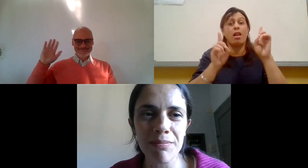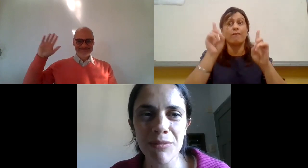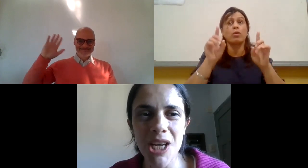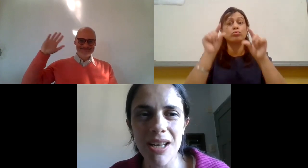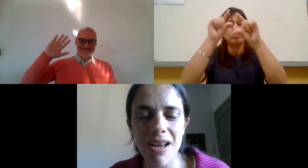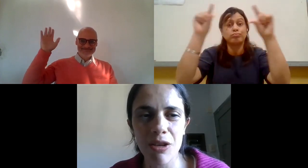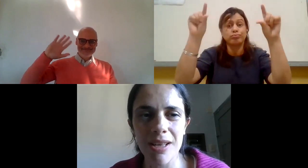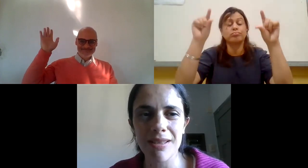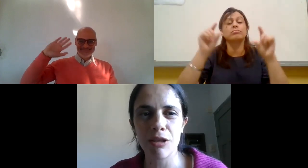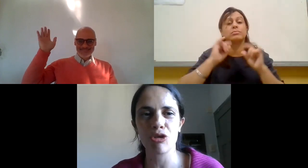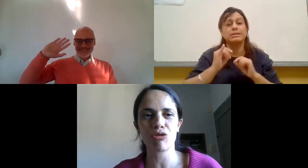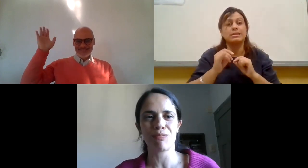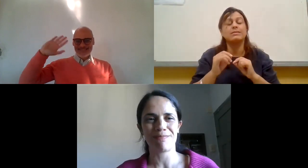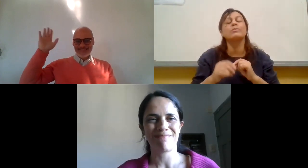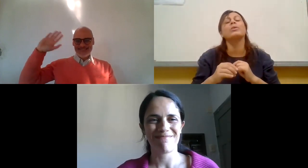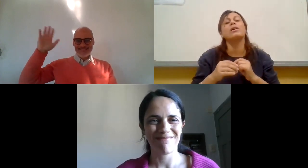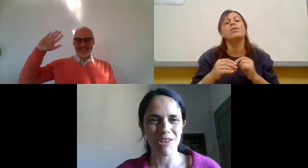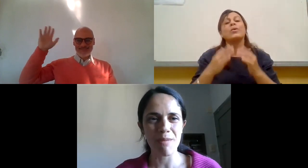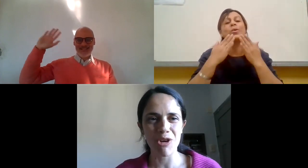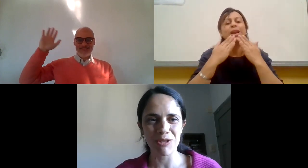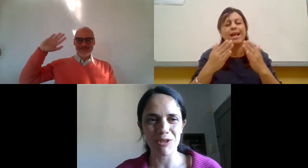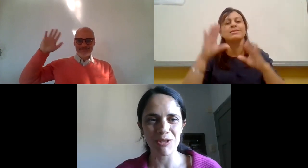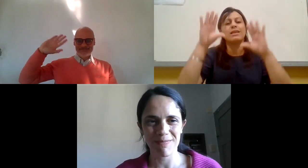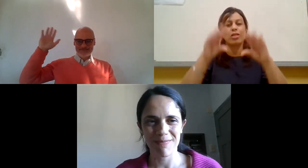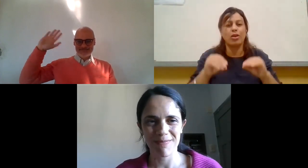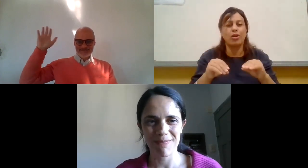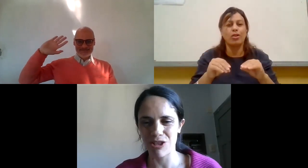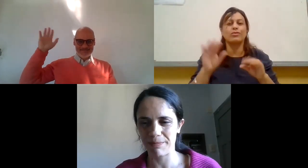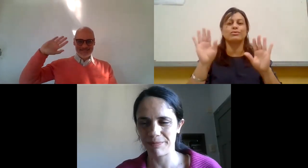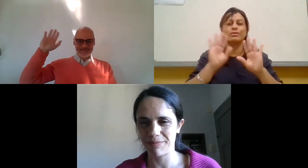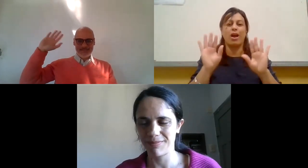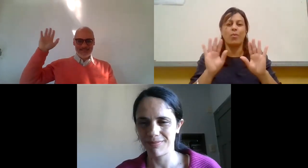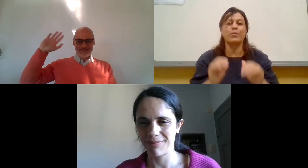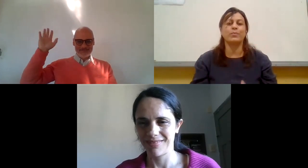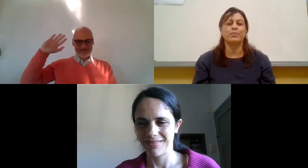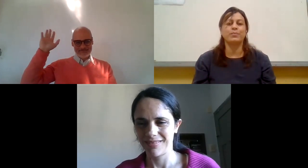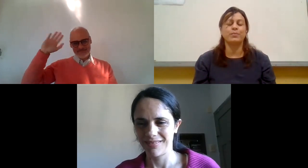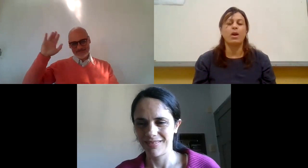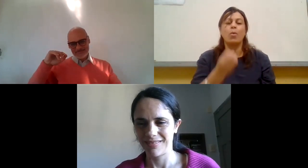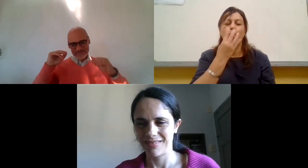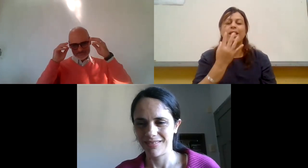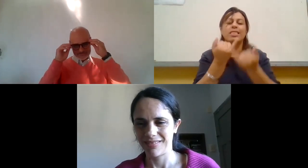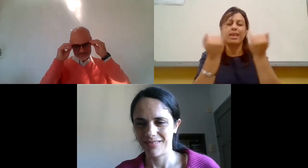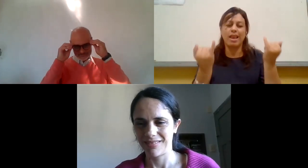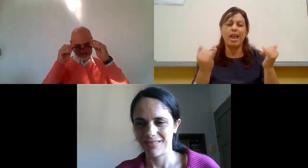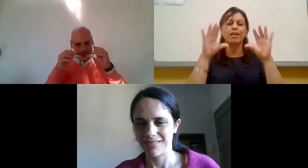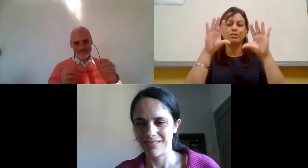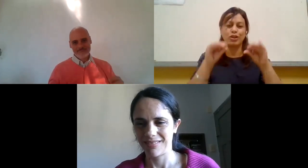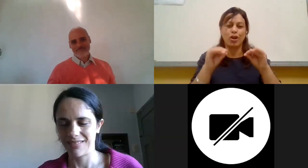lindo día. Muchas gracias a todas y a todos. Nos Chau, vemos. chau. Chao, muchas gracias. Bueno, pasen bien. Chao. Pasen bien.